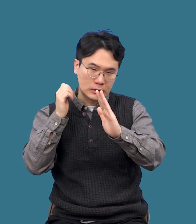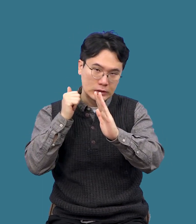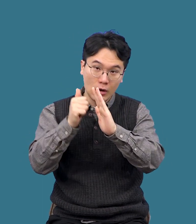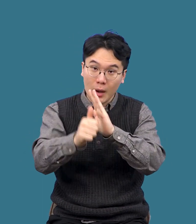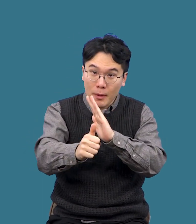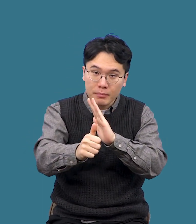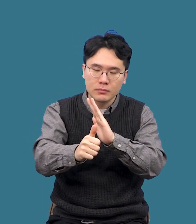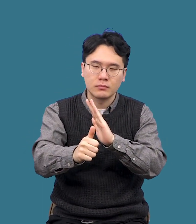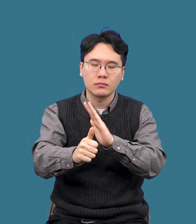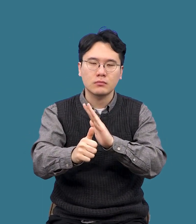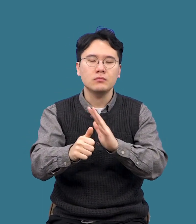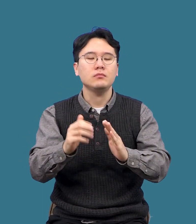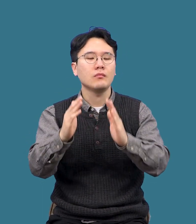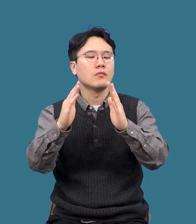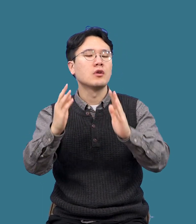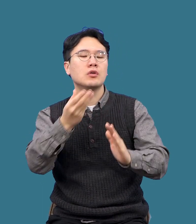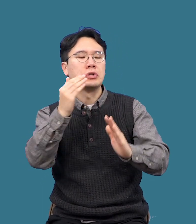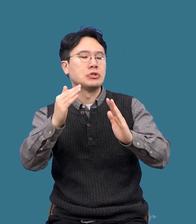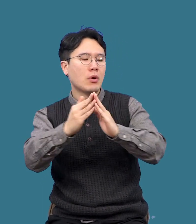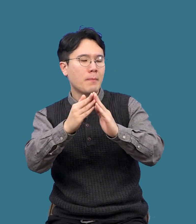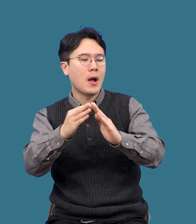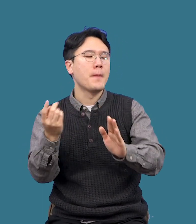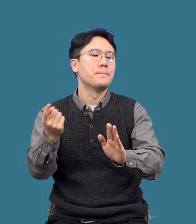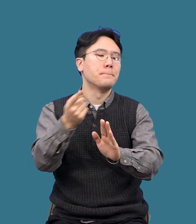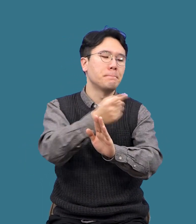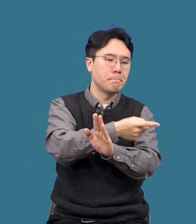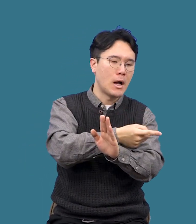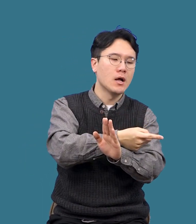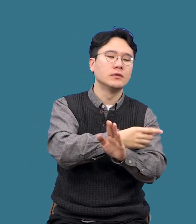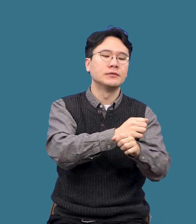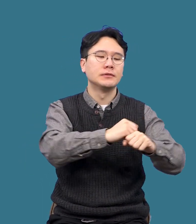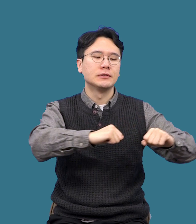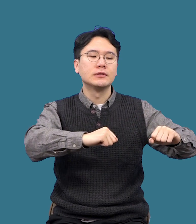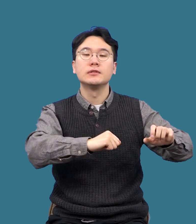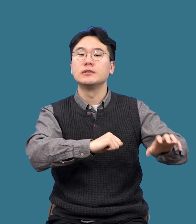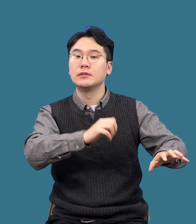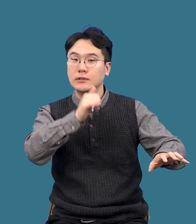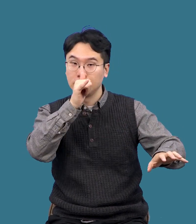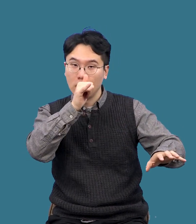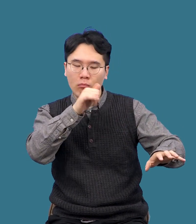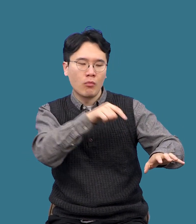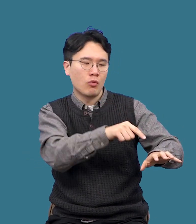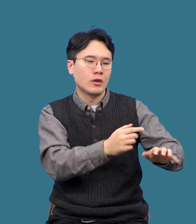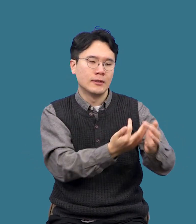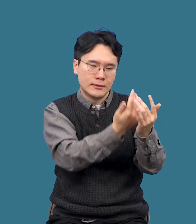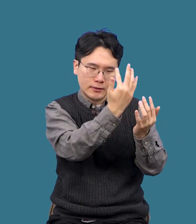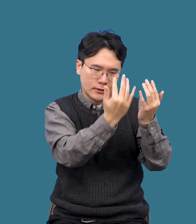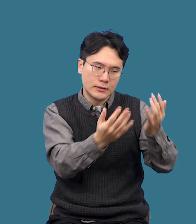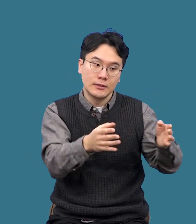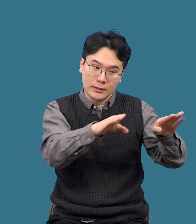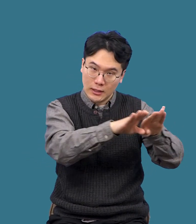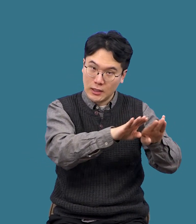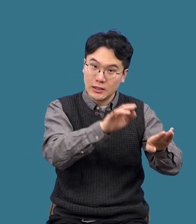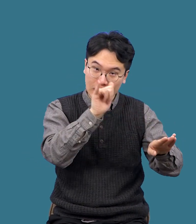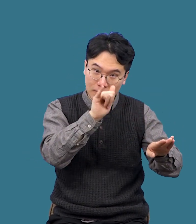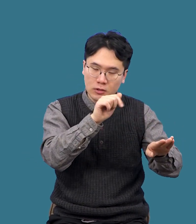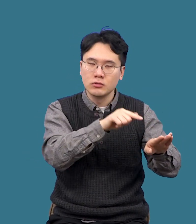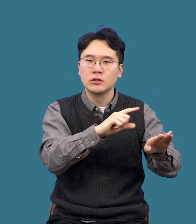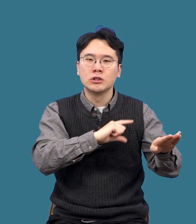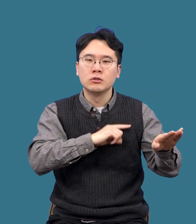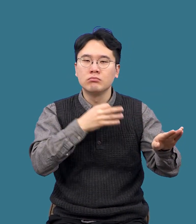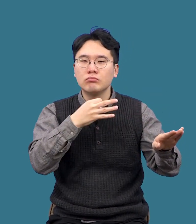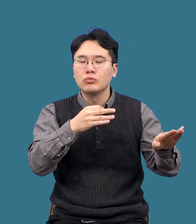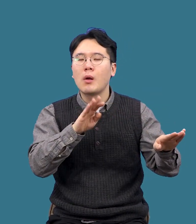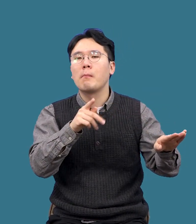성막에 바깥 뜰이 있어요. 네, 이 뜰에 제단이 있습니다. 그 제단을 번제단이라고